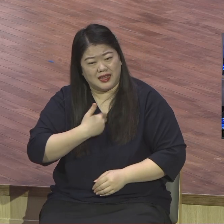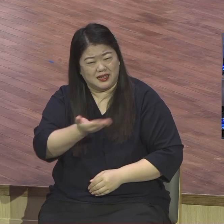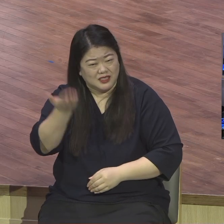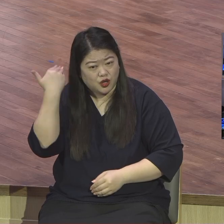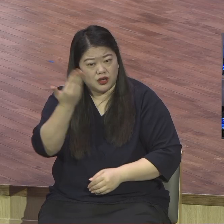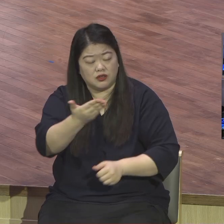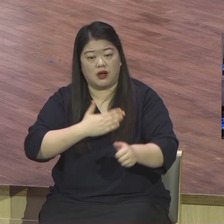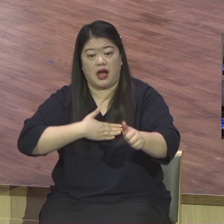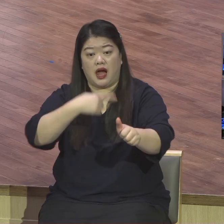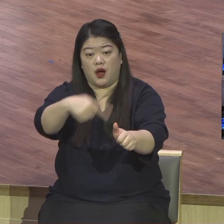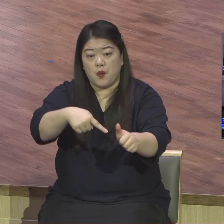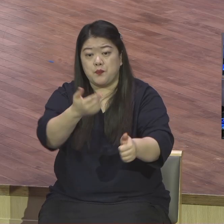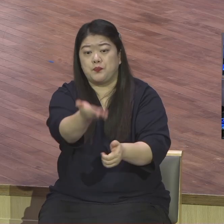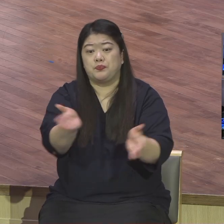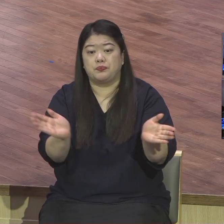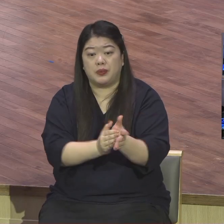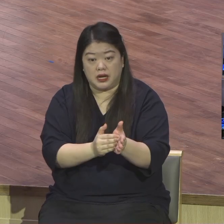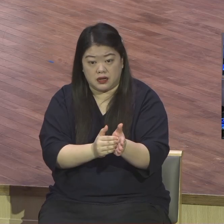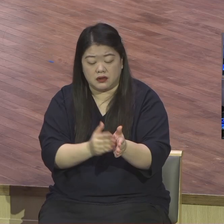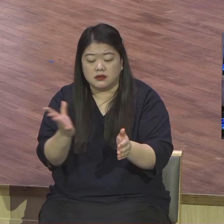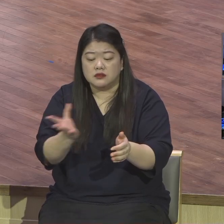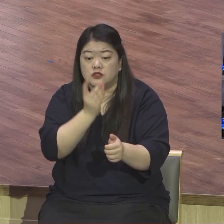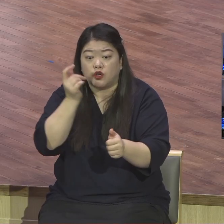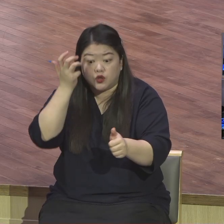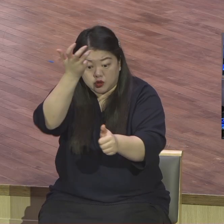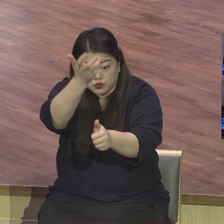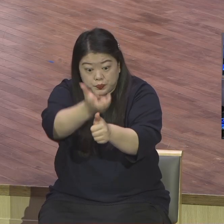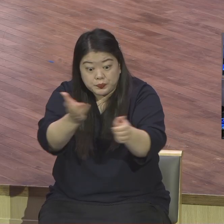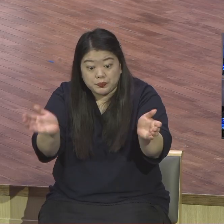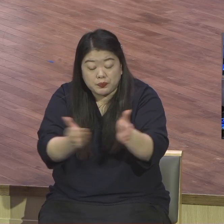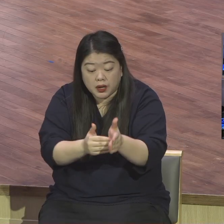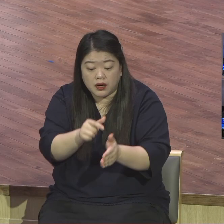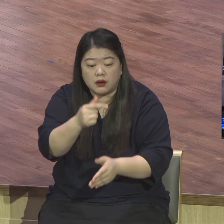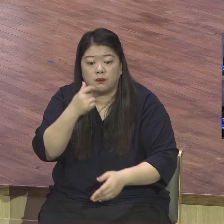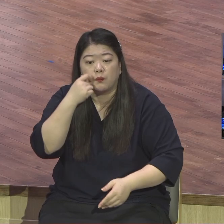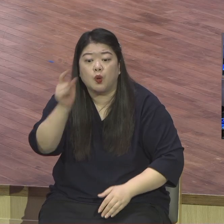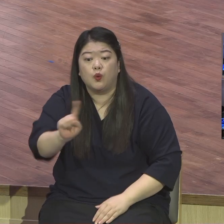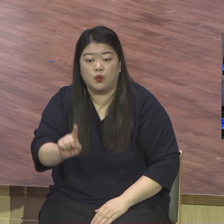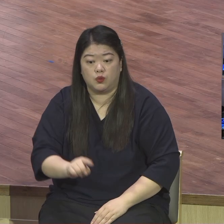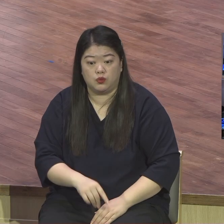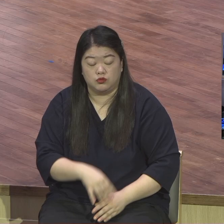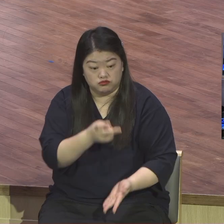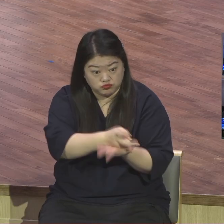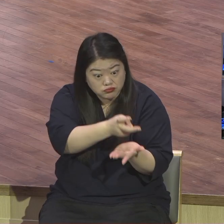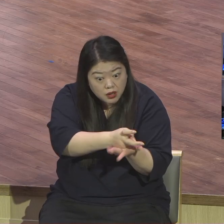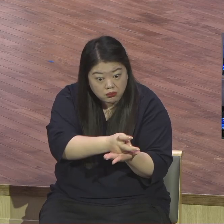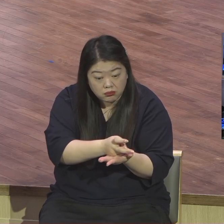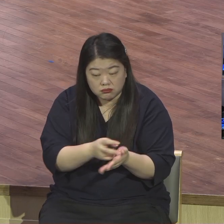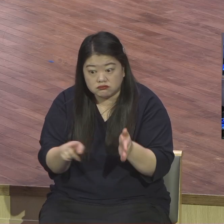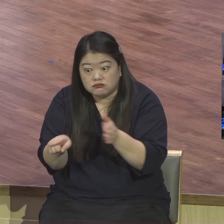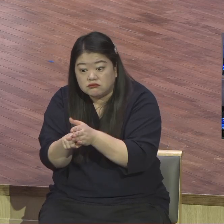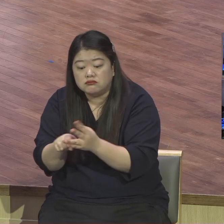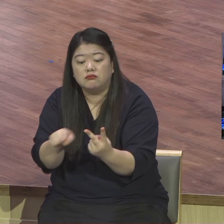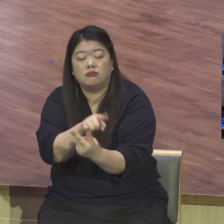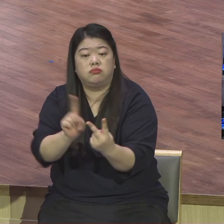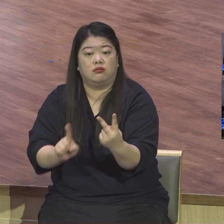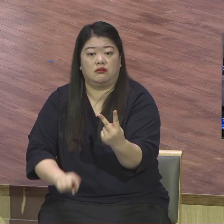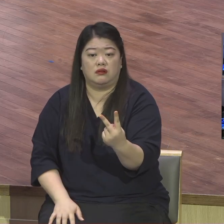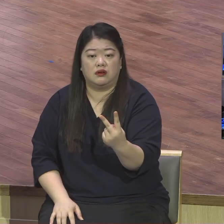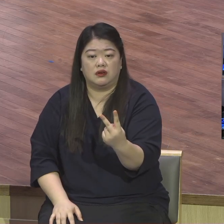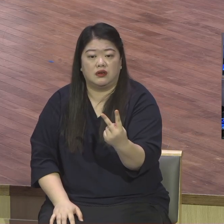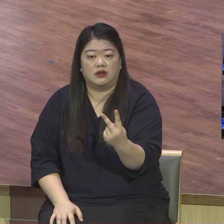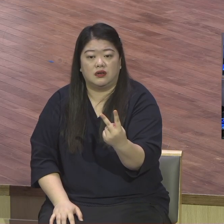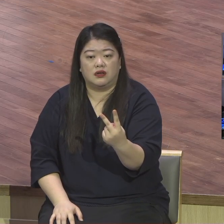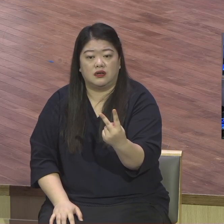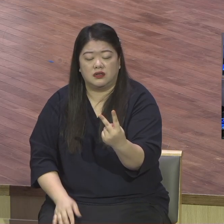알려하노니 너희가 성령을 받은 것이 율법의 행위로냐 혹은 듣고 믿음으로냐? 너희가 이같이 어리석으냐?